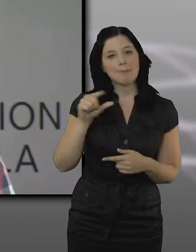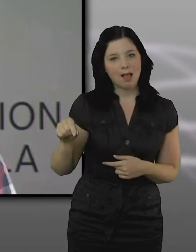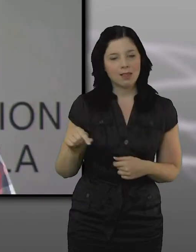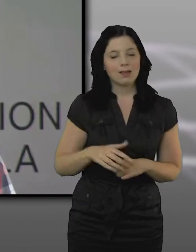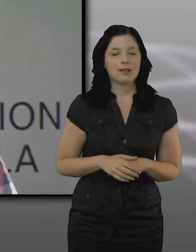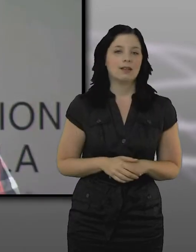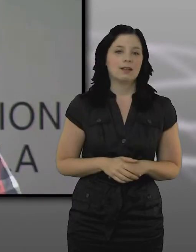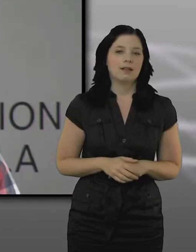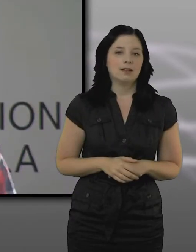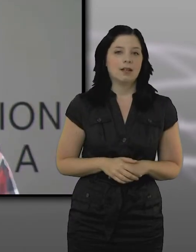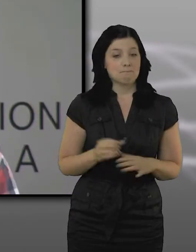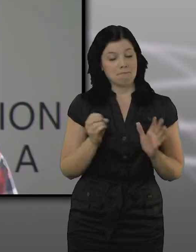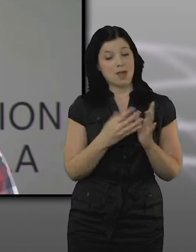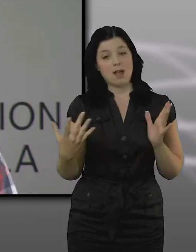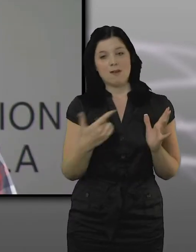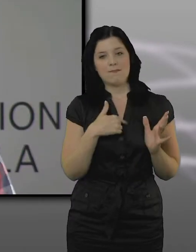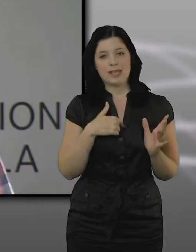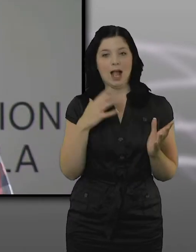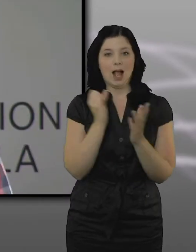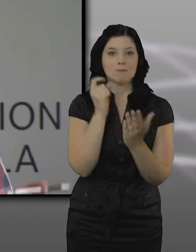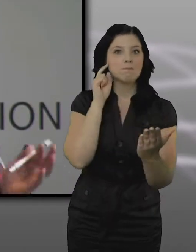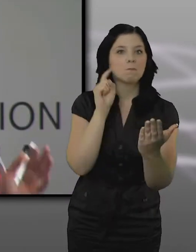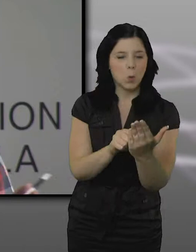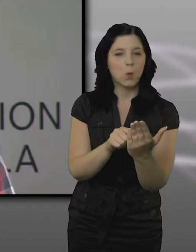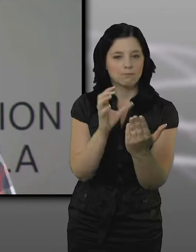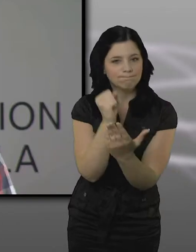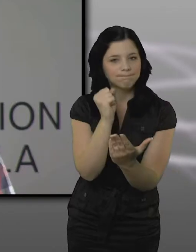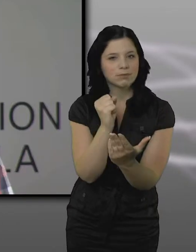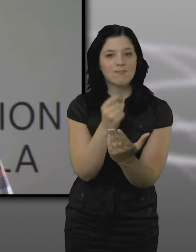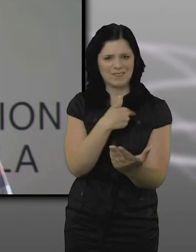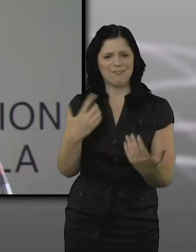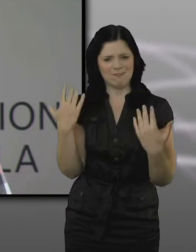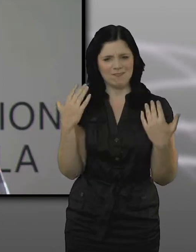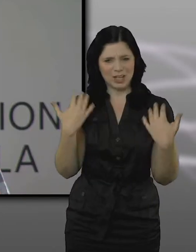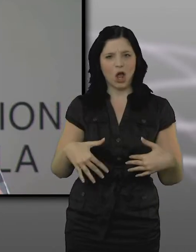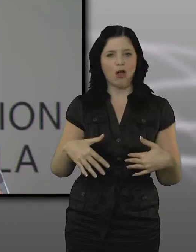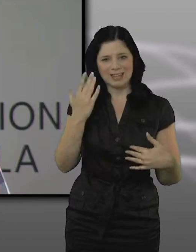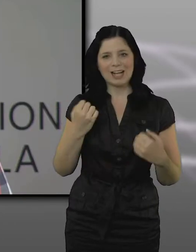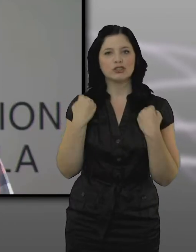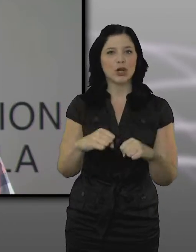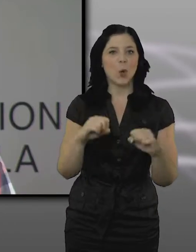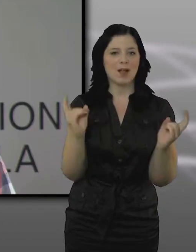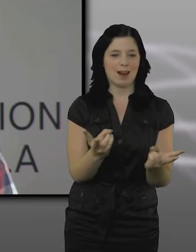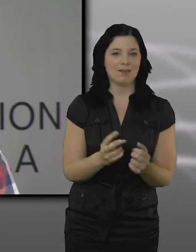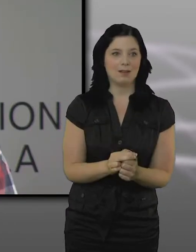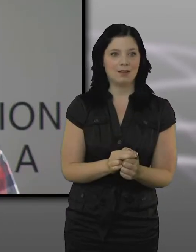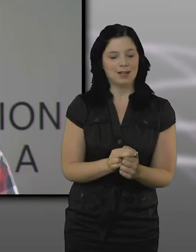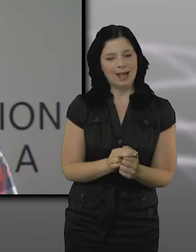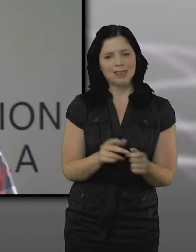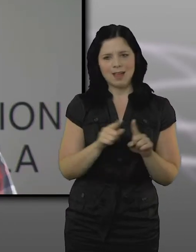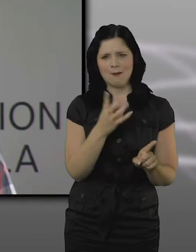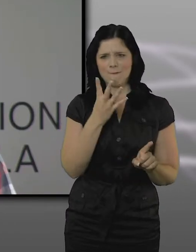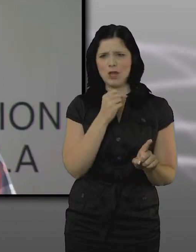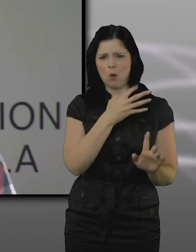det gjorde att vi i alla fall kom i mål. Så att vi är klara. Vi kan dra igång den här. Efter nästan